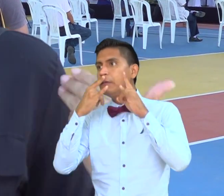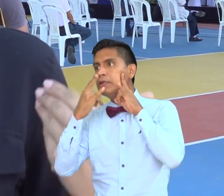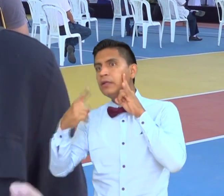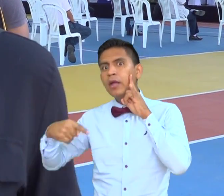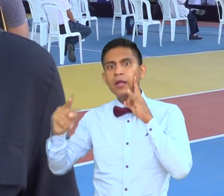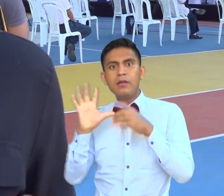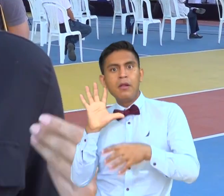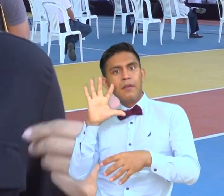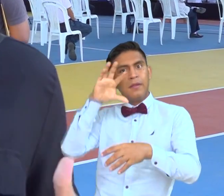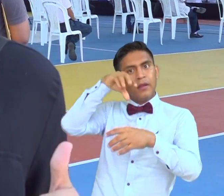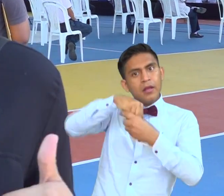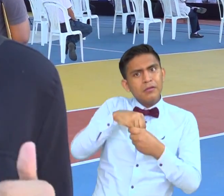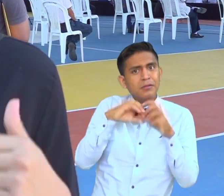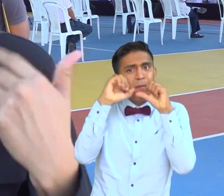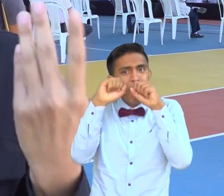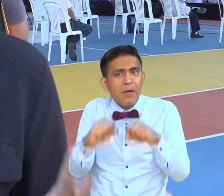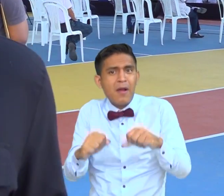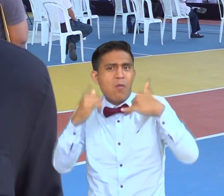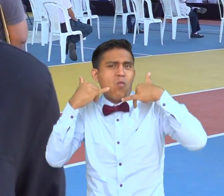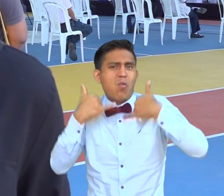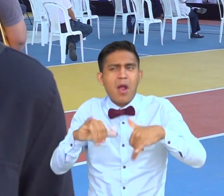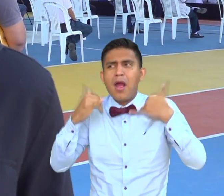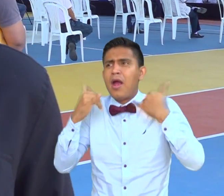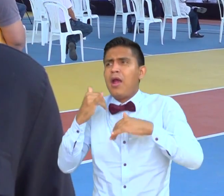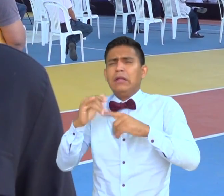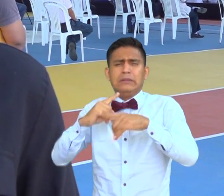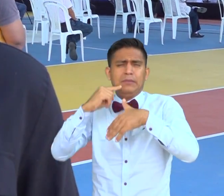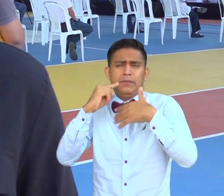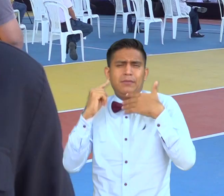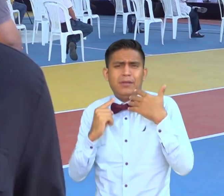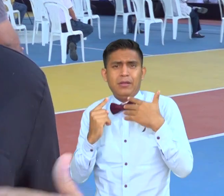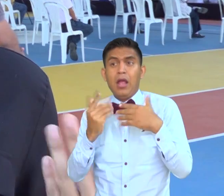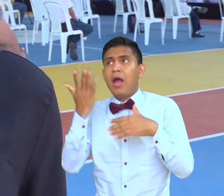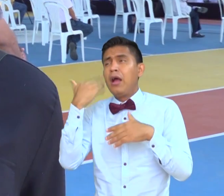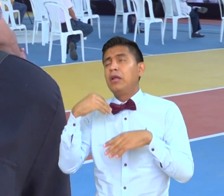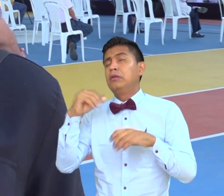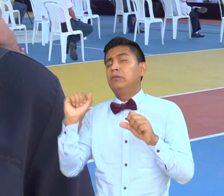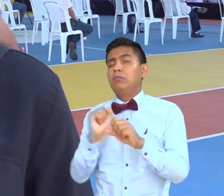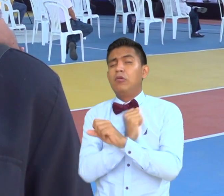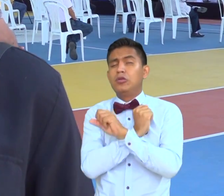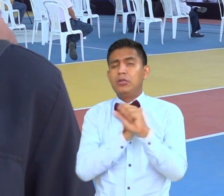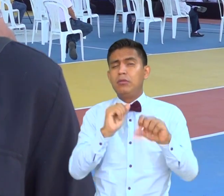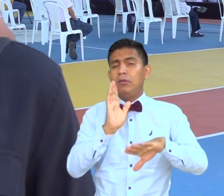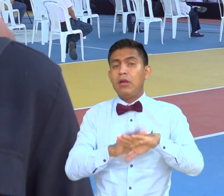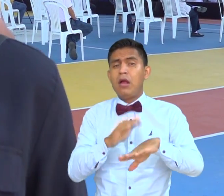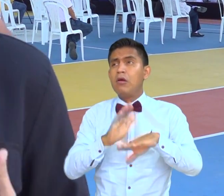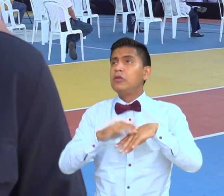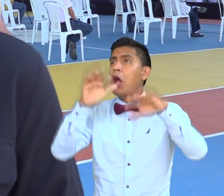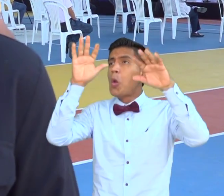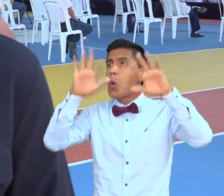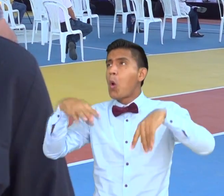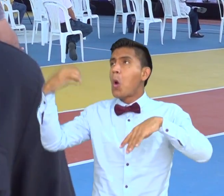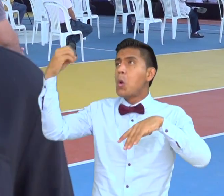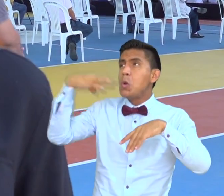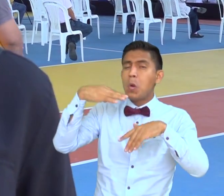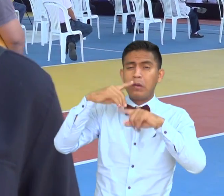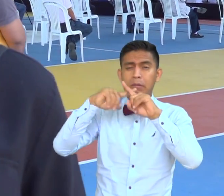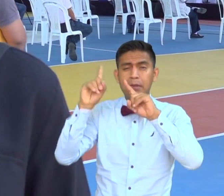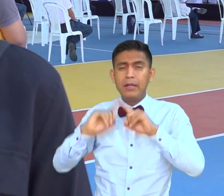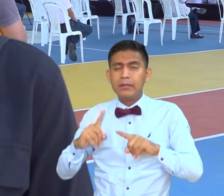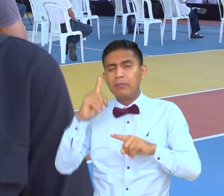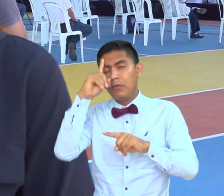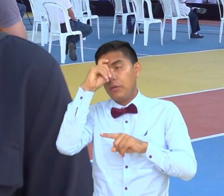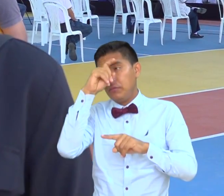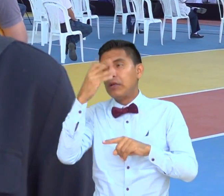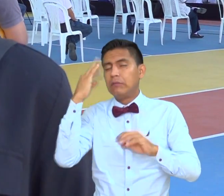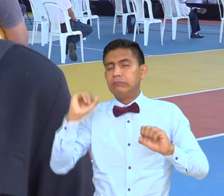educandos podrán participar abiertamente, sin ningún impedimento como antes pasaba, que era el factor climático, ya sea